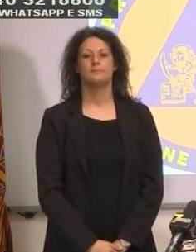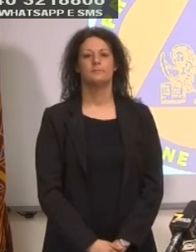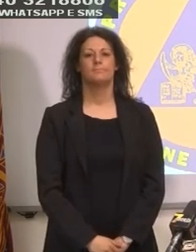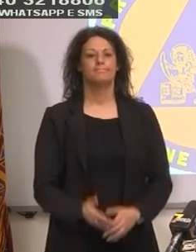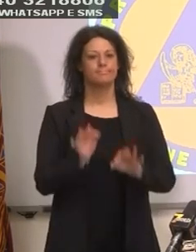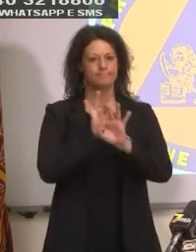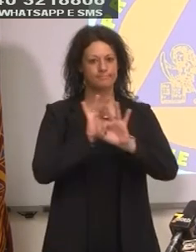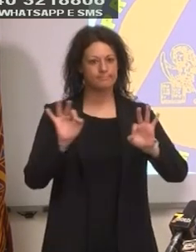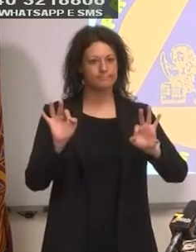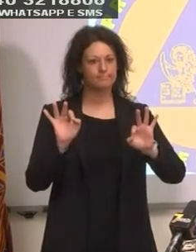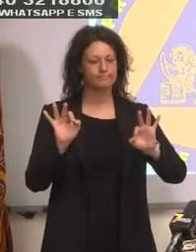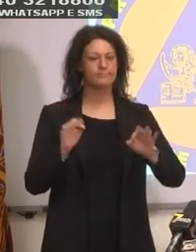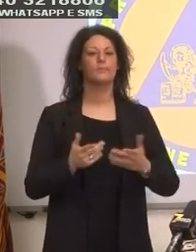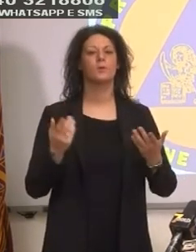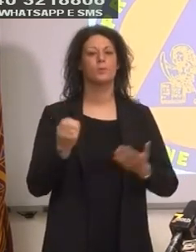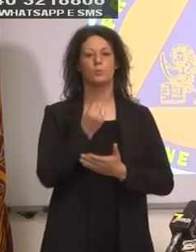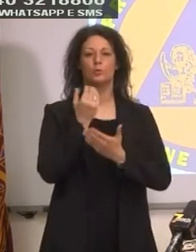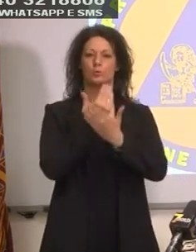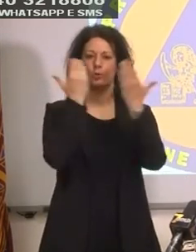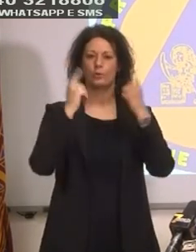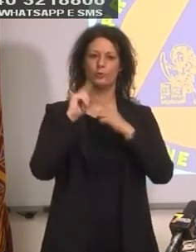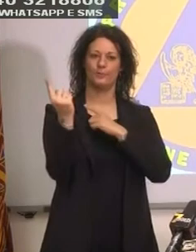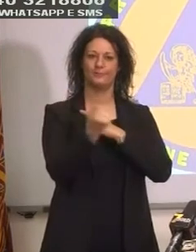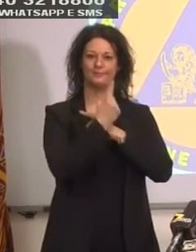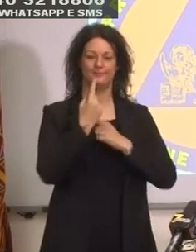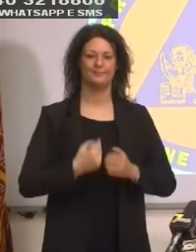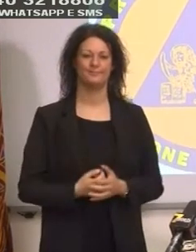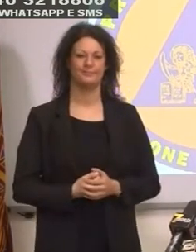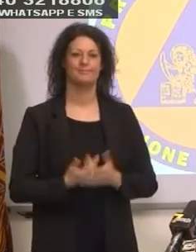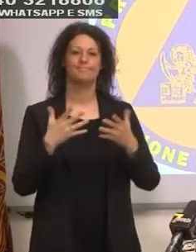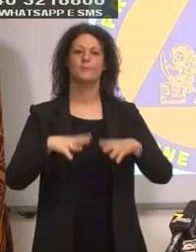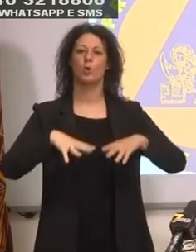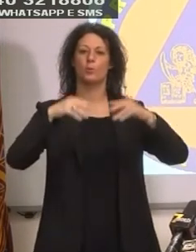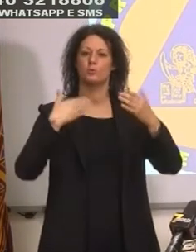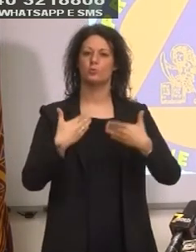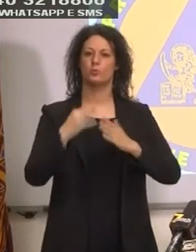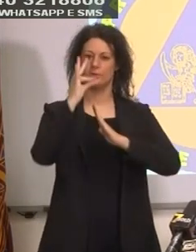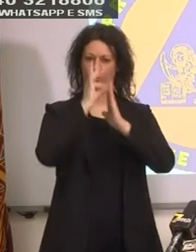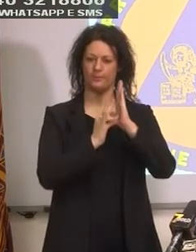Siamo pronti? Bene, buongiorno a tutti. Inizierei subito col bollettino